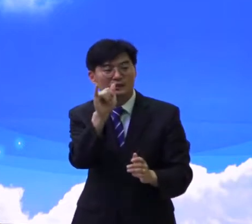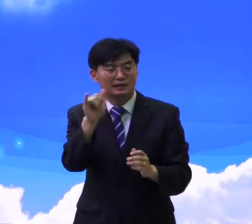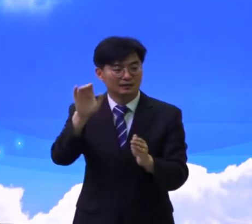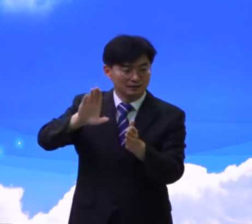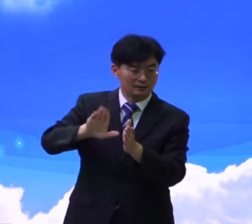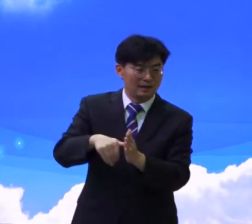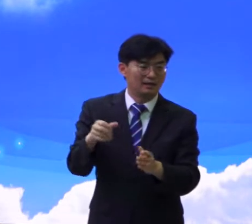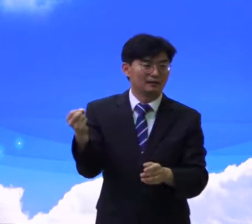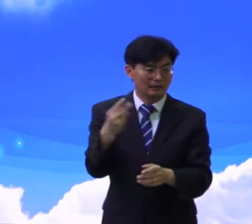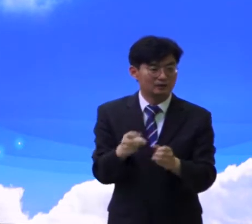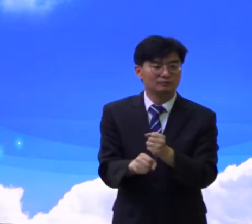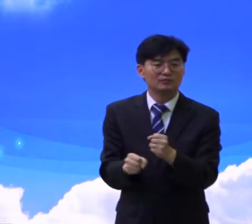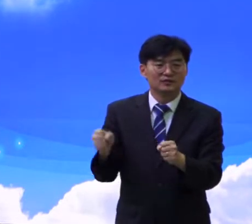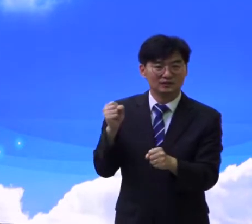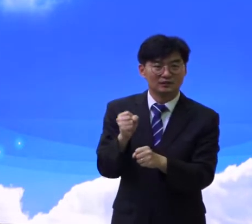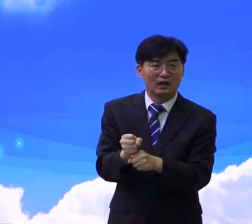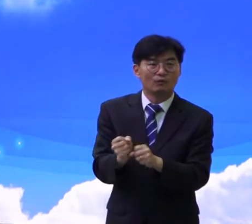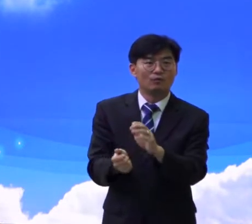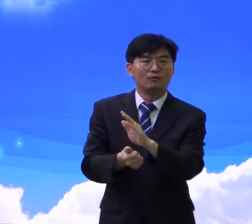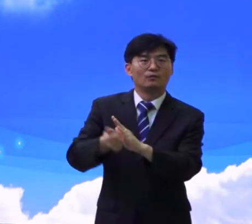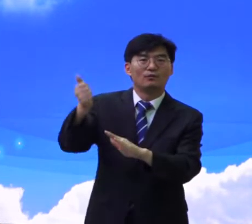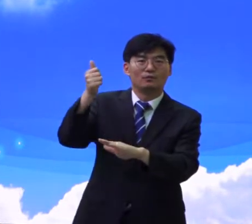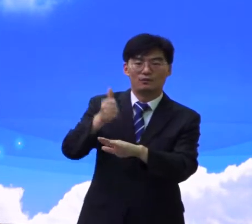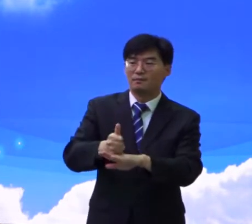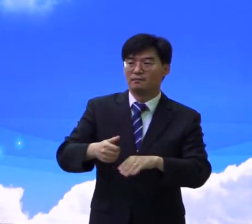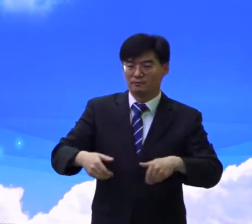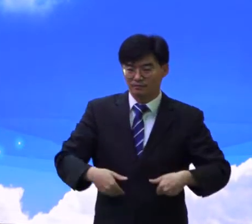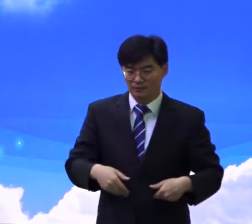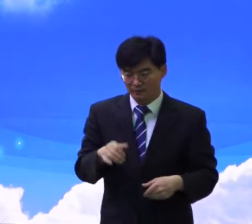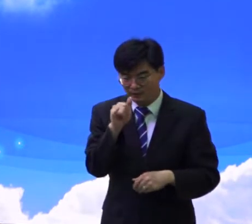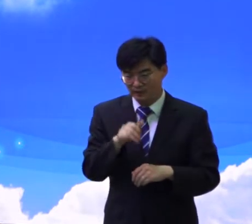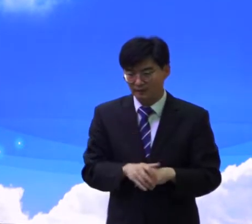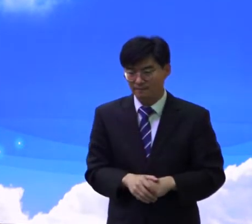있습니다. 여러분, 저와 여러분의 삶이